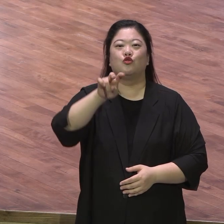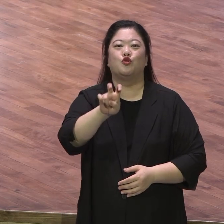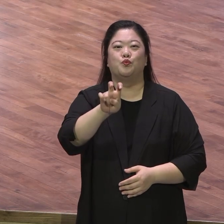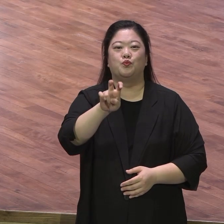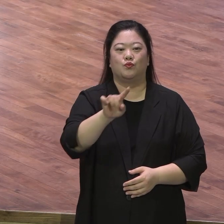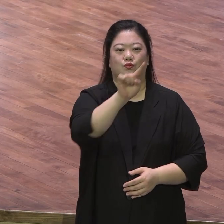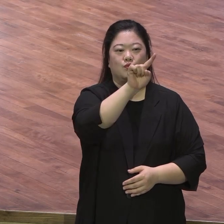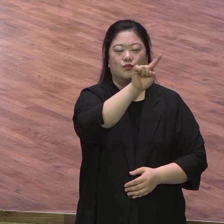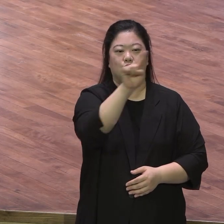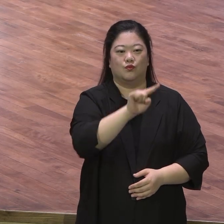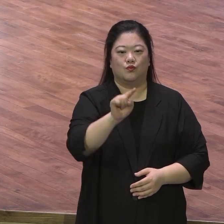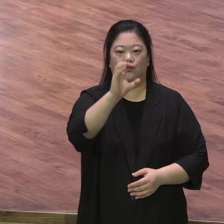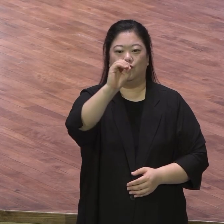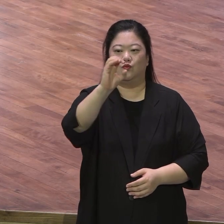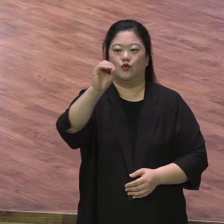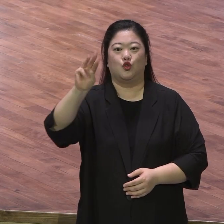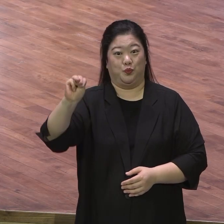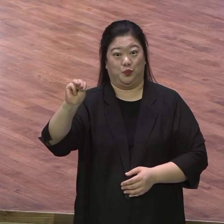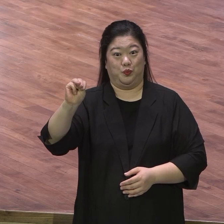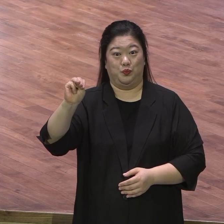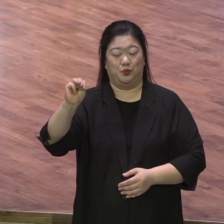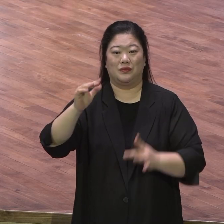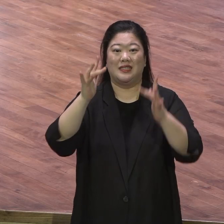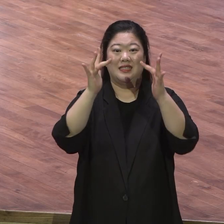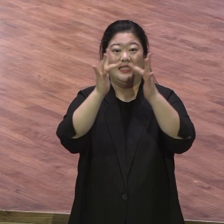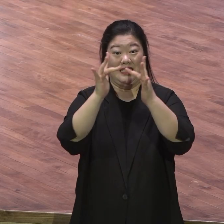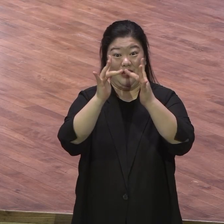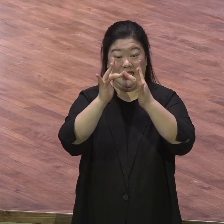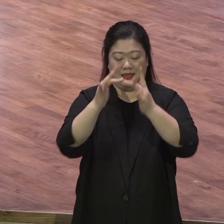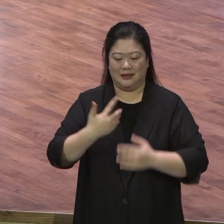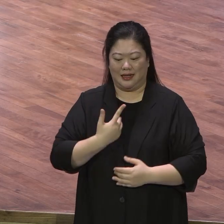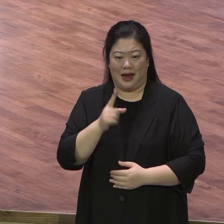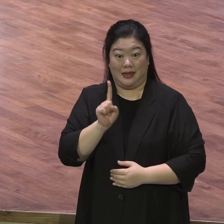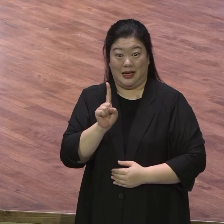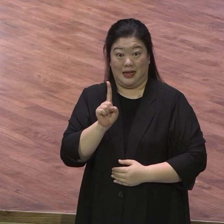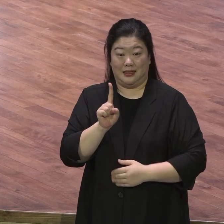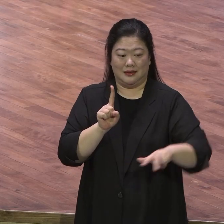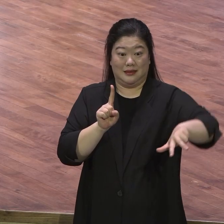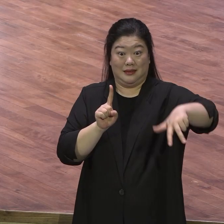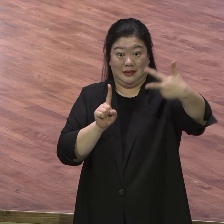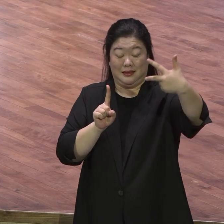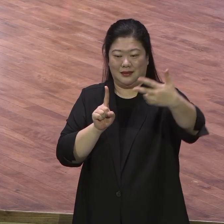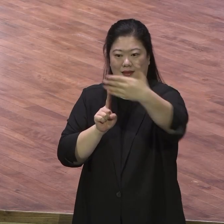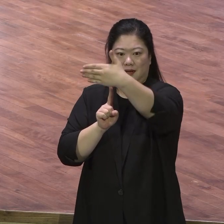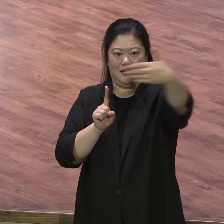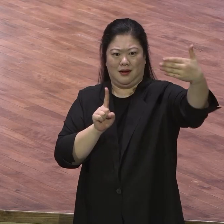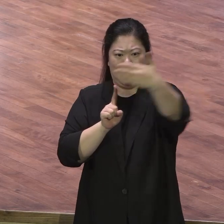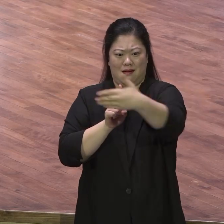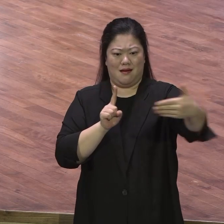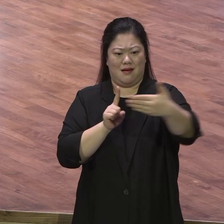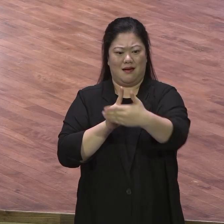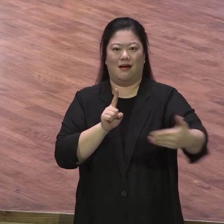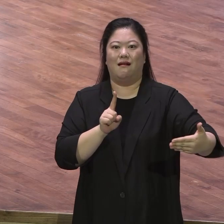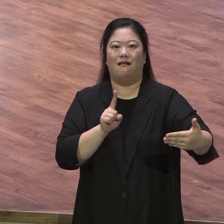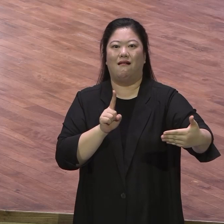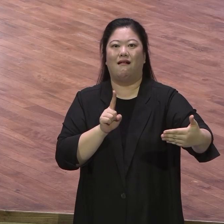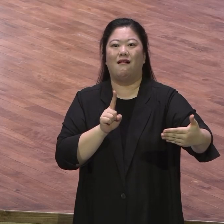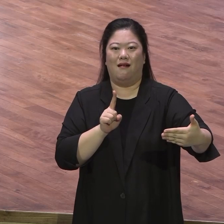처음으로 줌으로 드렸는데 오늘 이 자리에는 우리 찬양불은 우리 찬양대팀